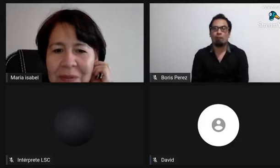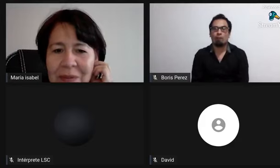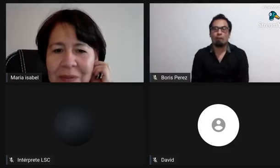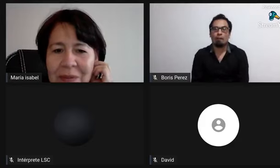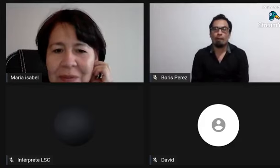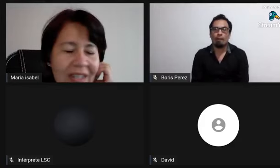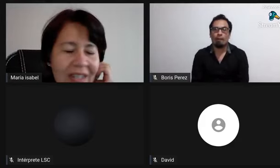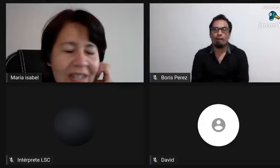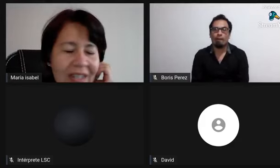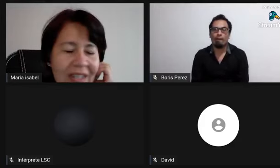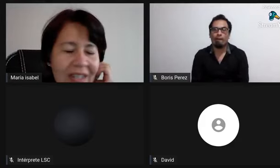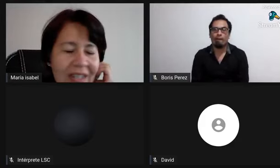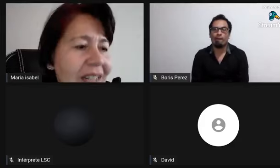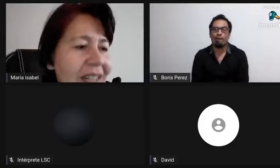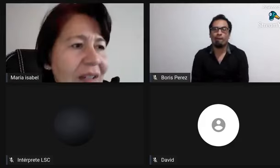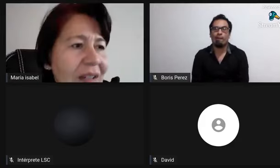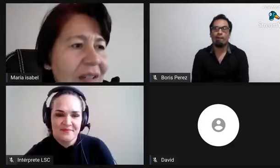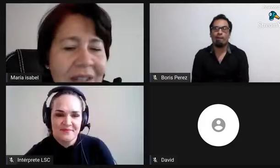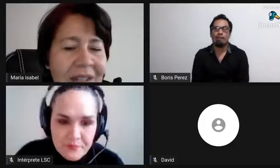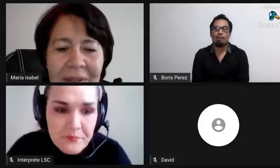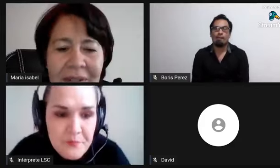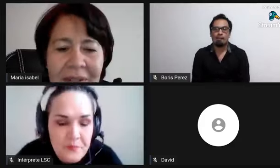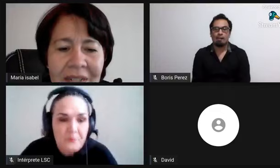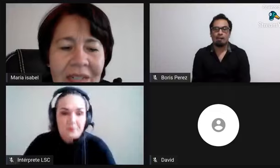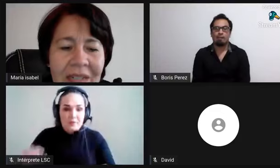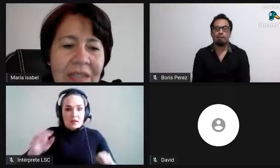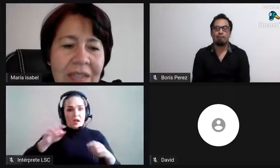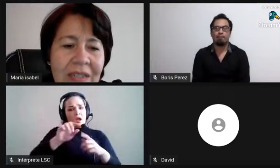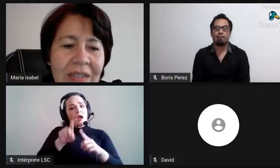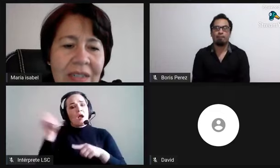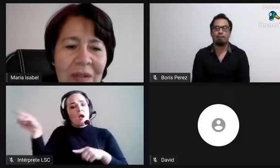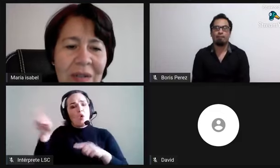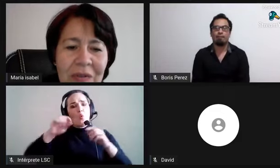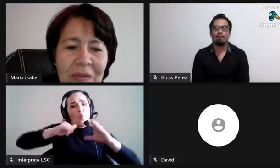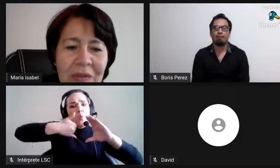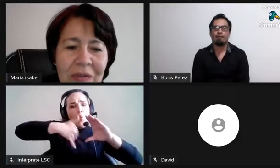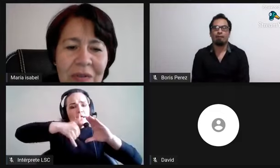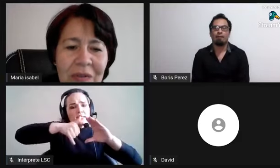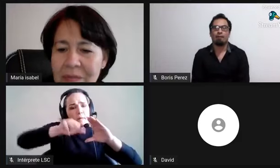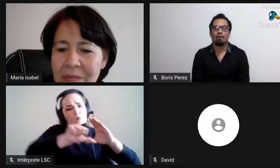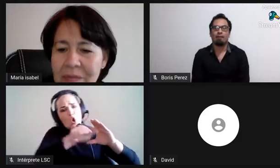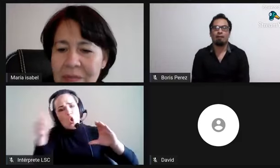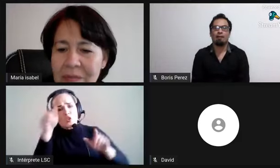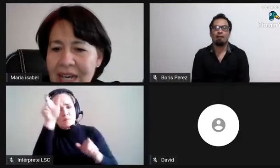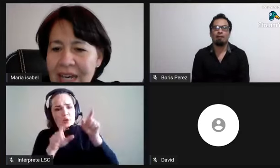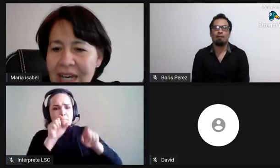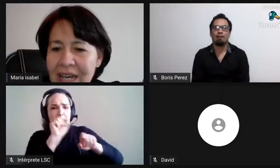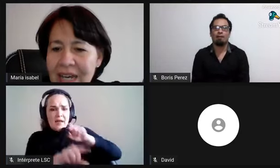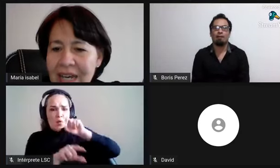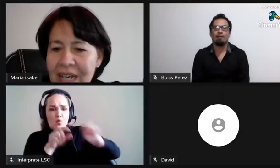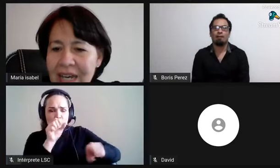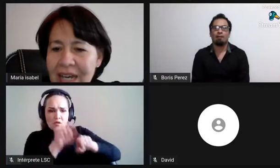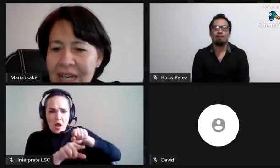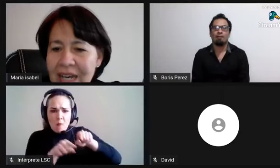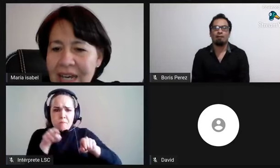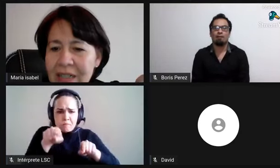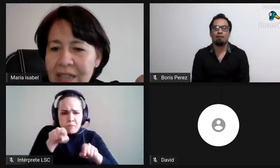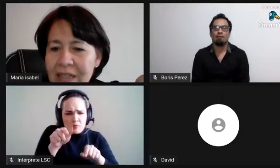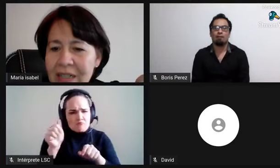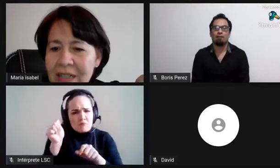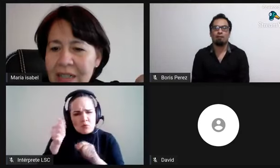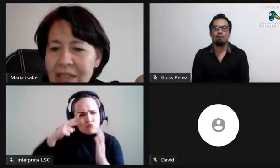Bien, creo que tenemos otras preguntas en el grupo de WhatsApp. No sé si podemos